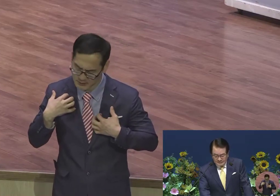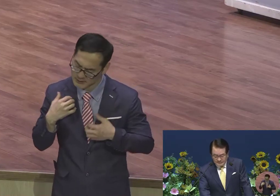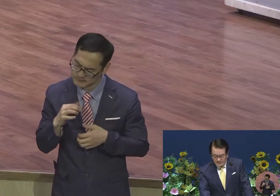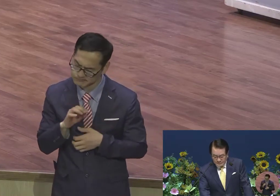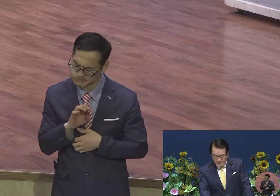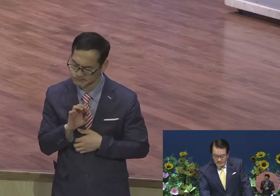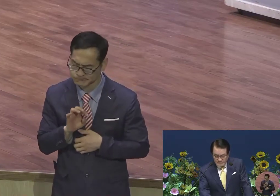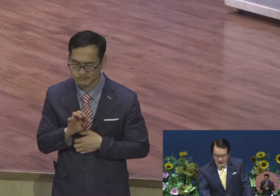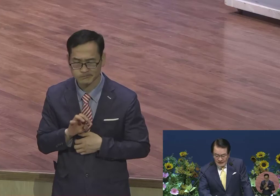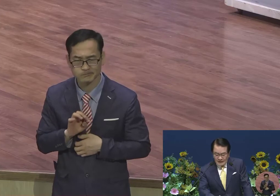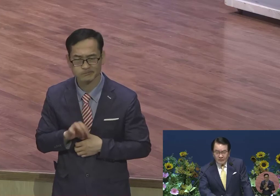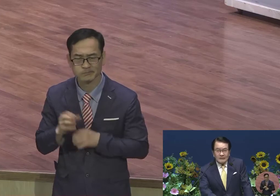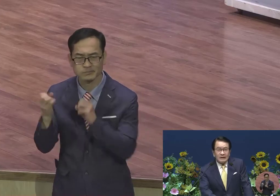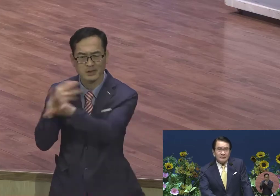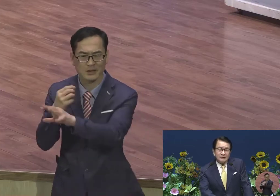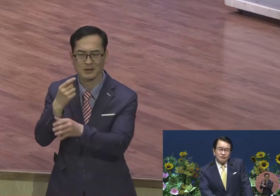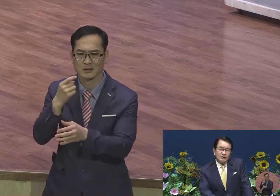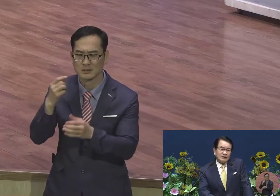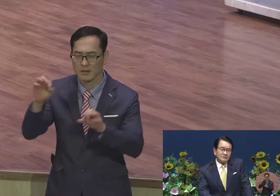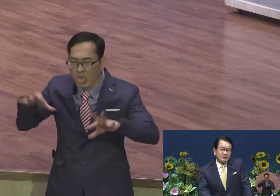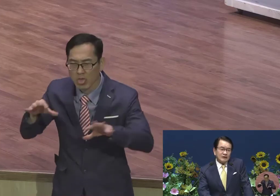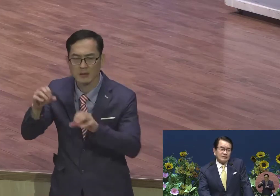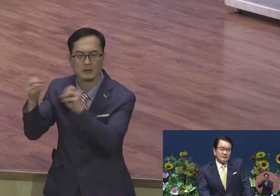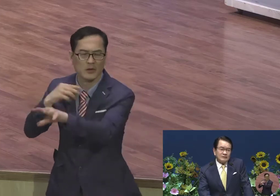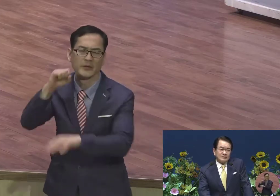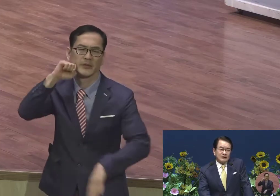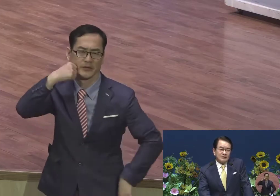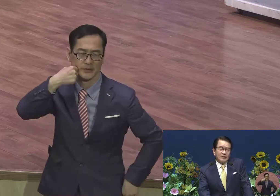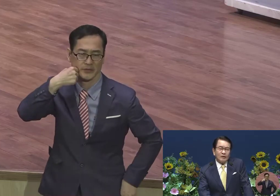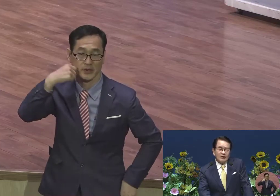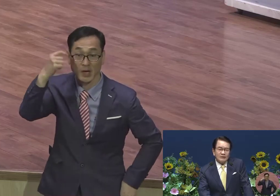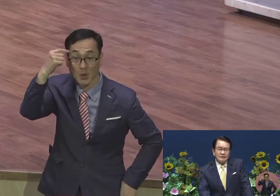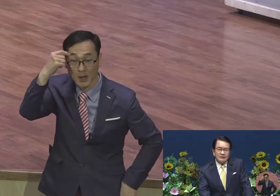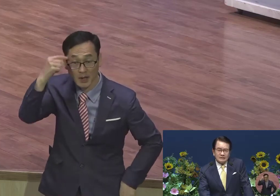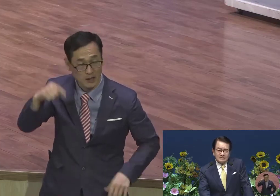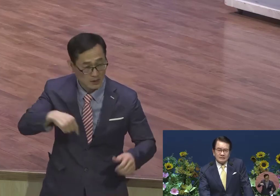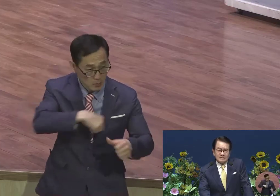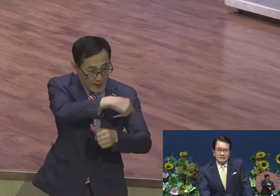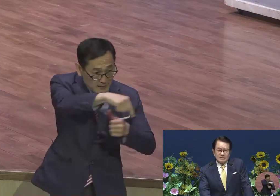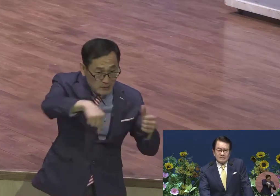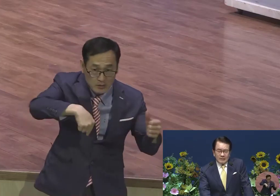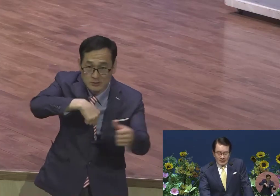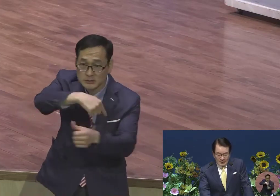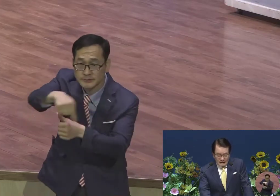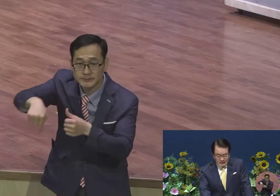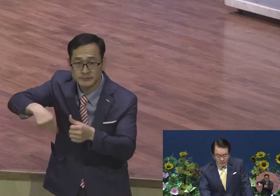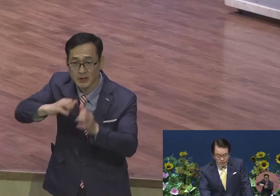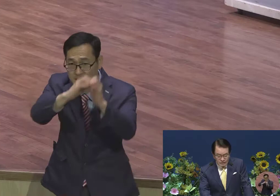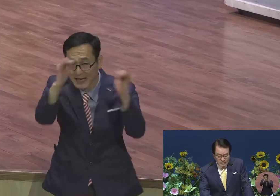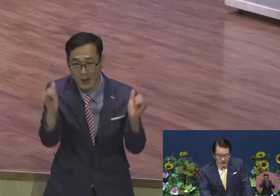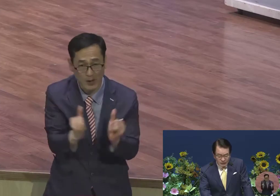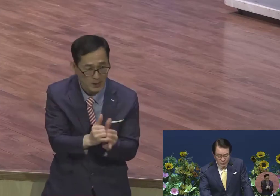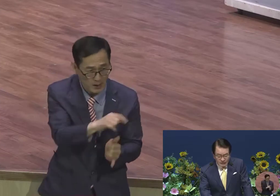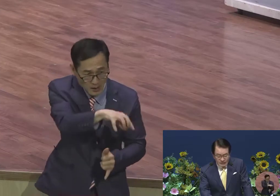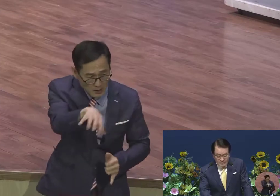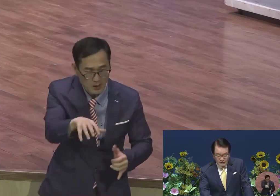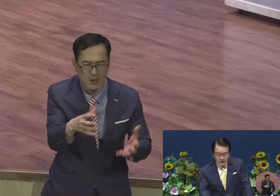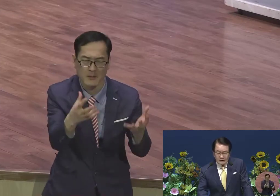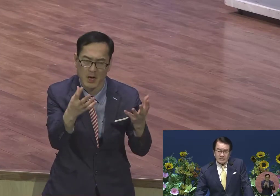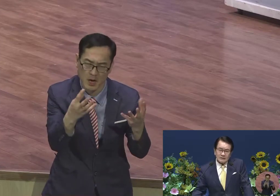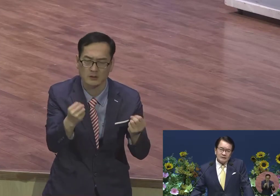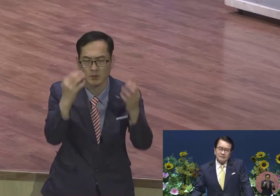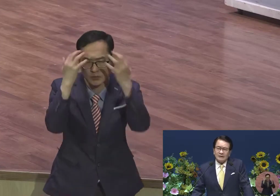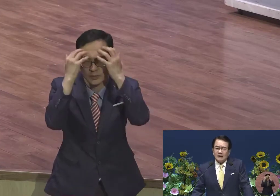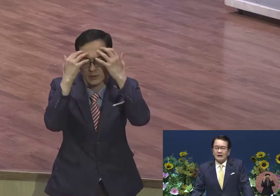것입니다. 왜냐하면 우리가 지금 사는 삶의 환경이 많은 문제를 가지고 있기